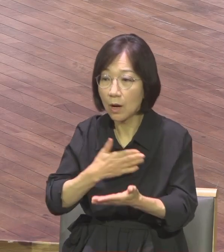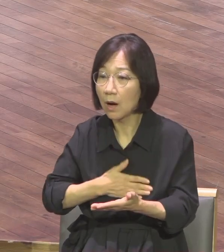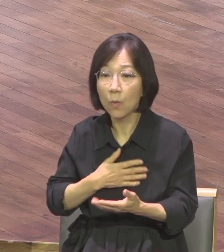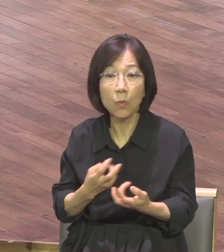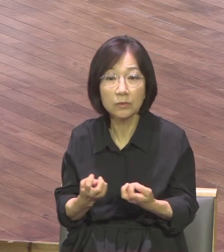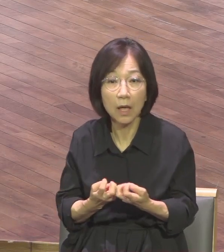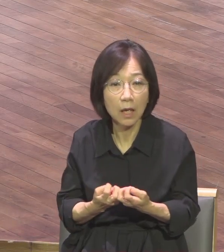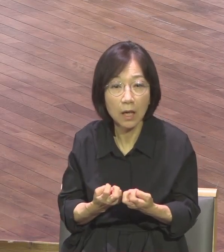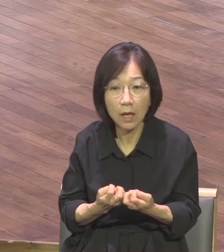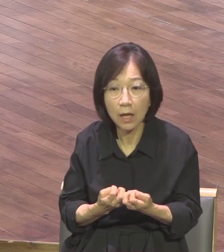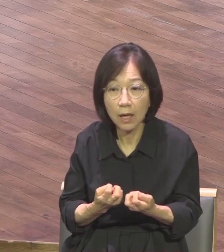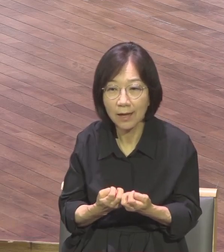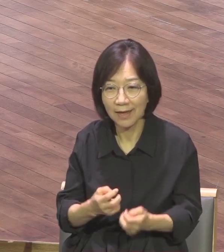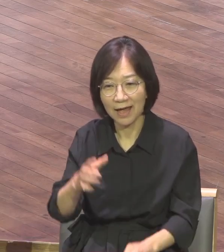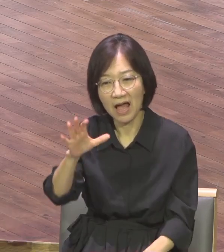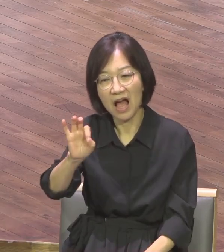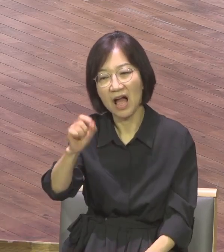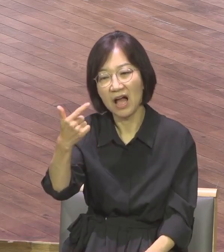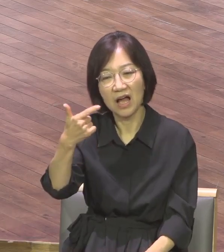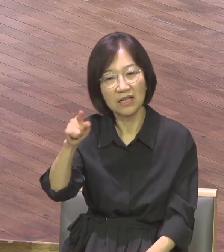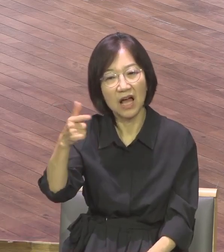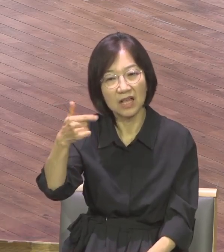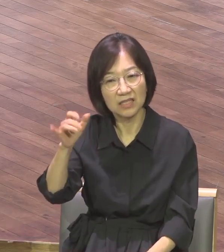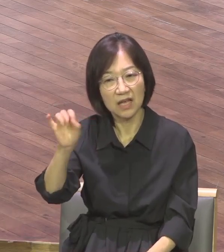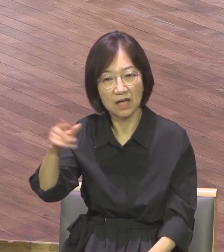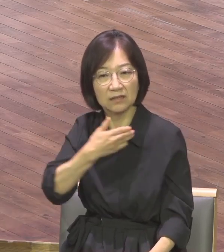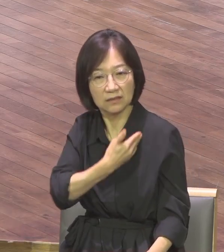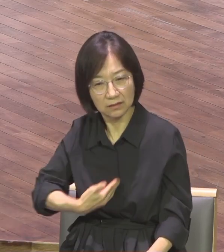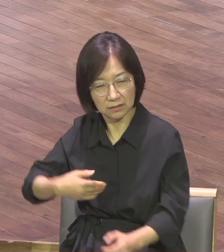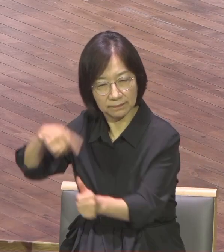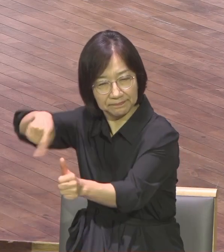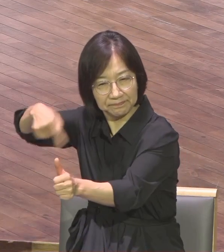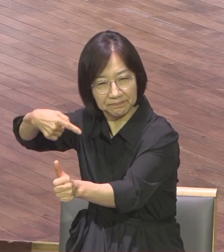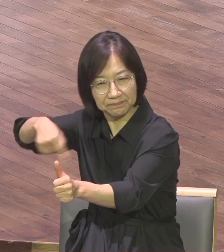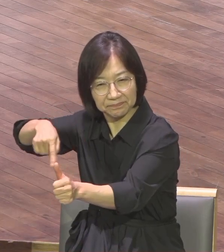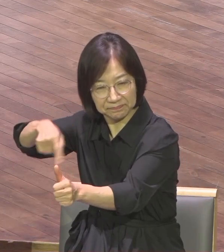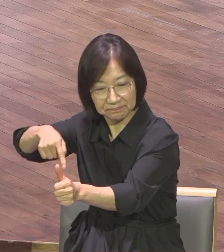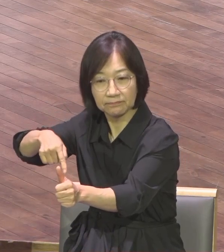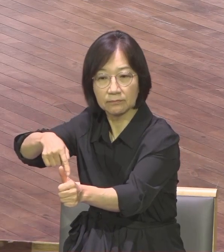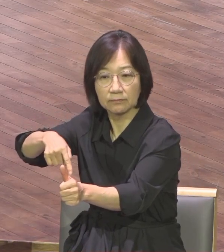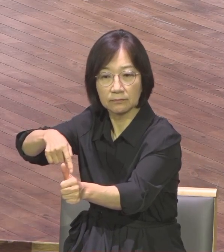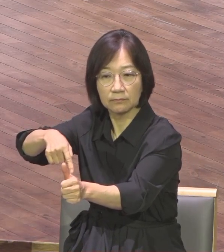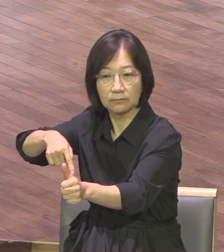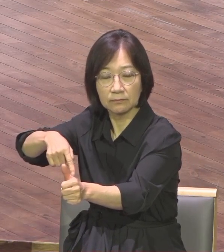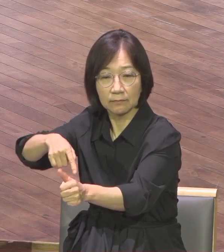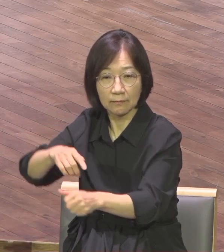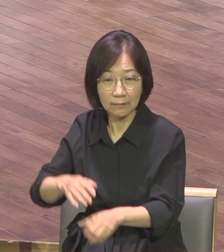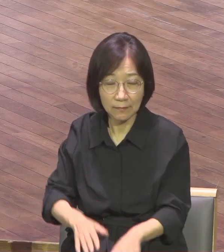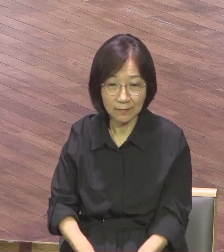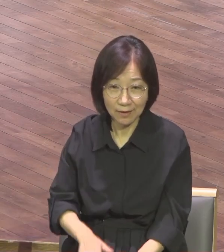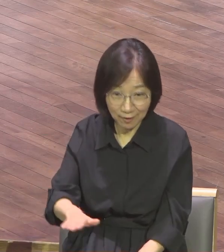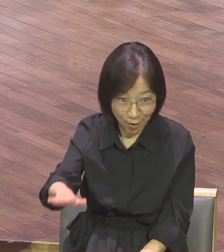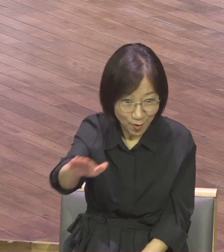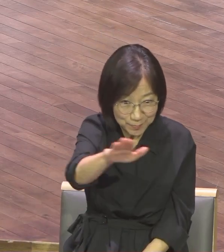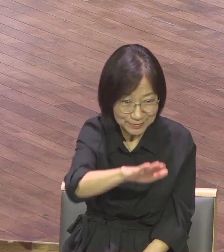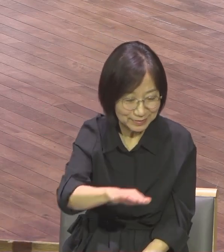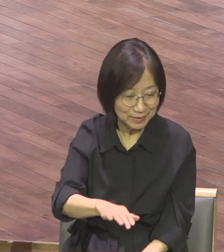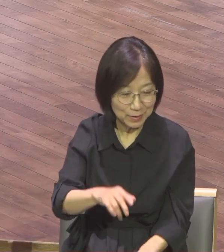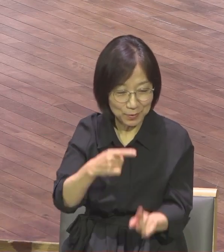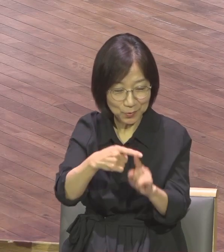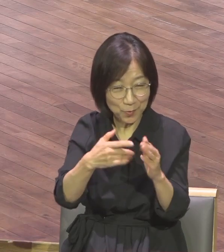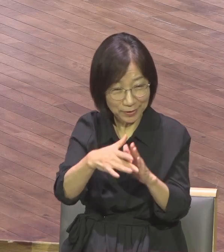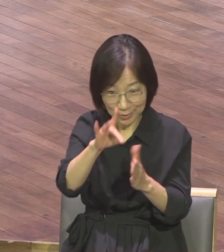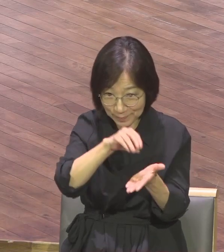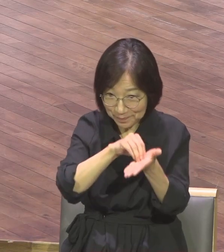겁니다. 아나니아의 팀 사역입니다. 그래서 여러분이요 이 세 가족을 만났을 때에 여러분 보신